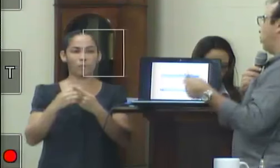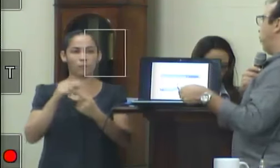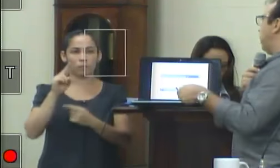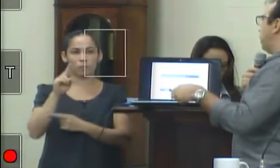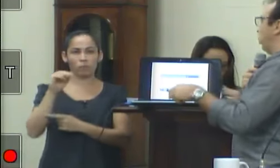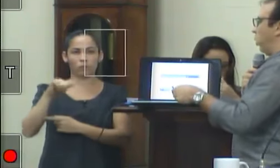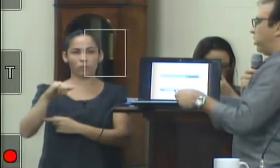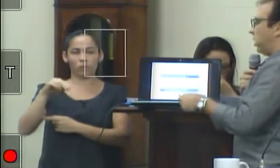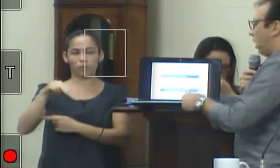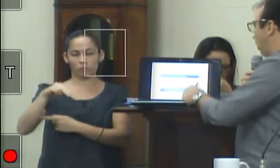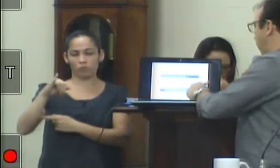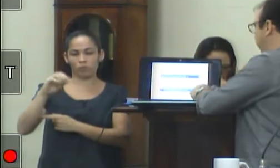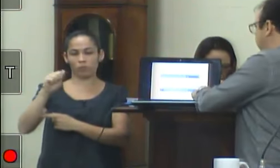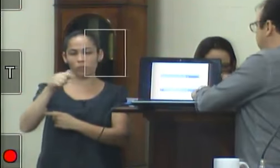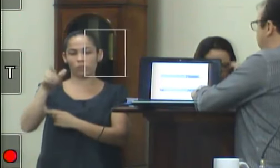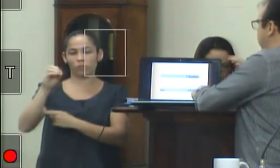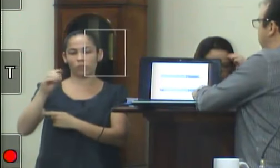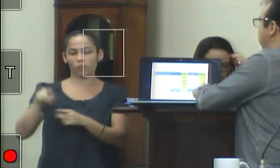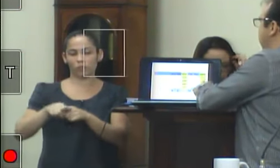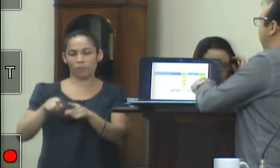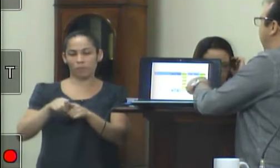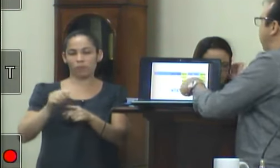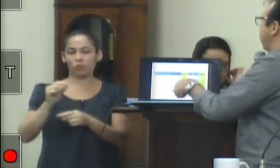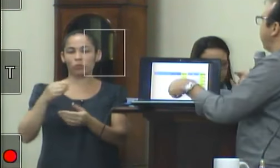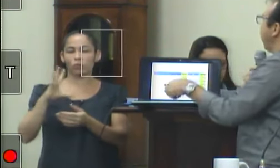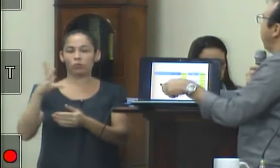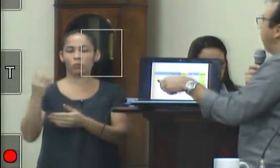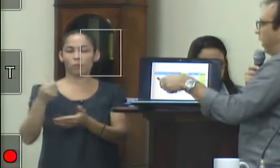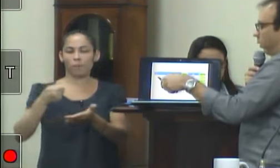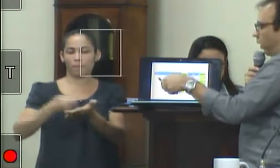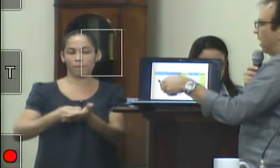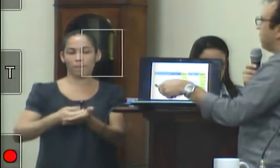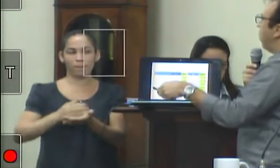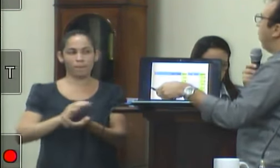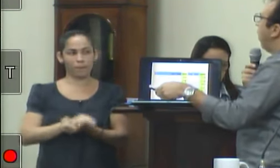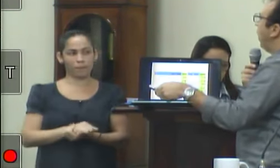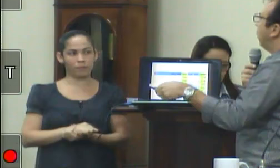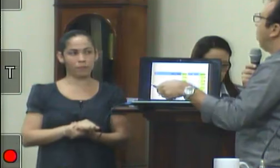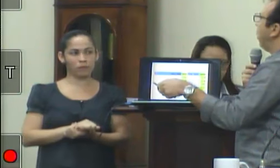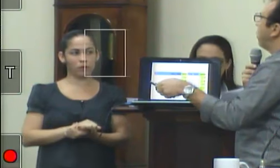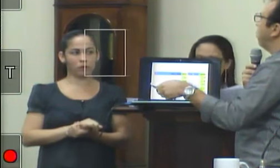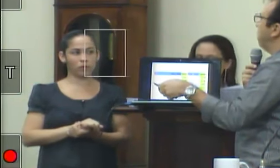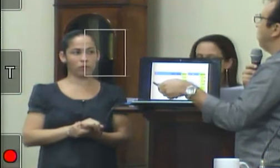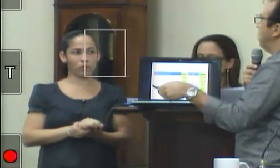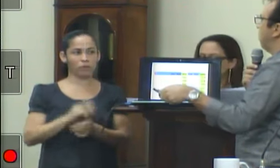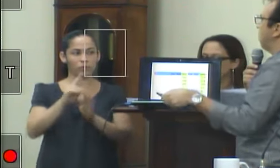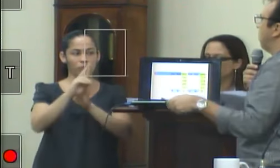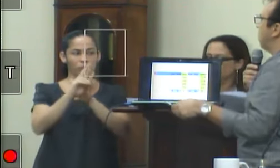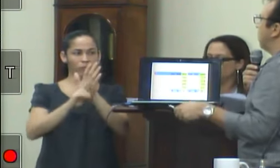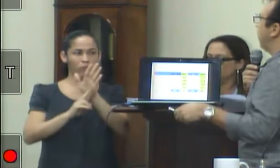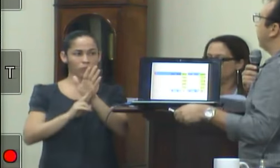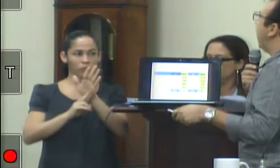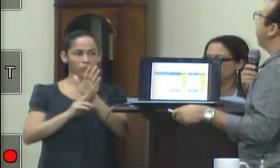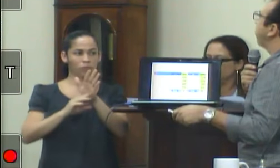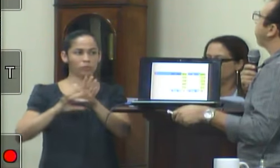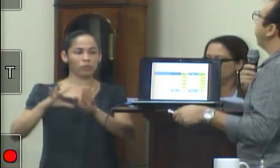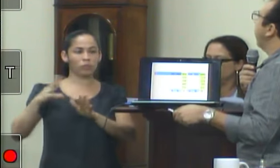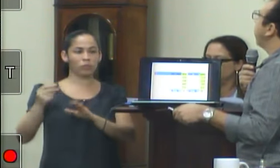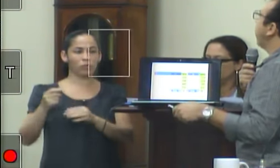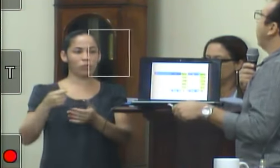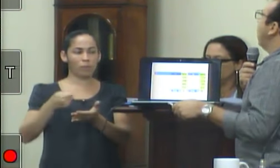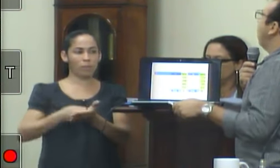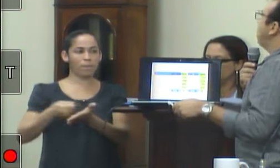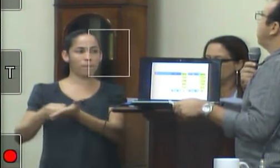todos os fornecedores de cada uma dessas despesas pagas. Com relação ao relatório resumido de execução orçamentária,